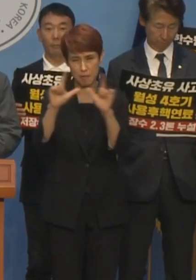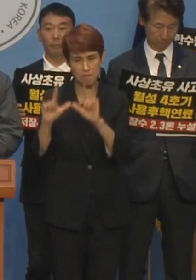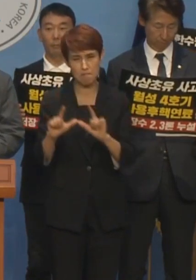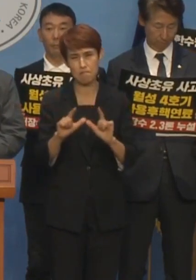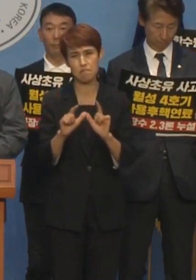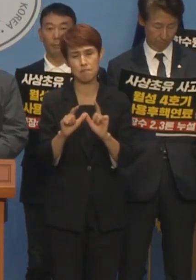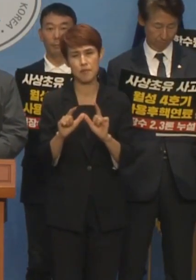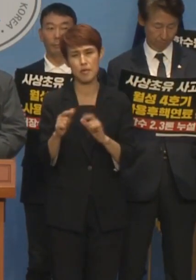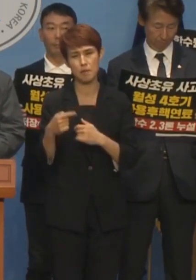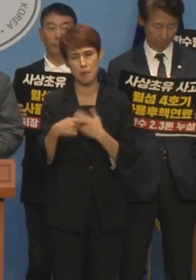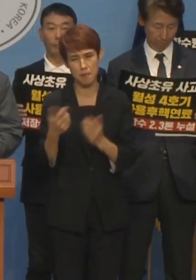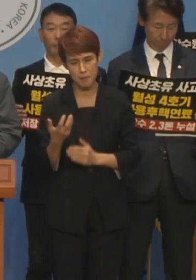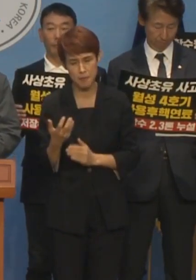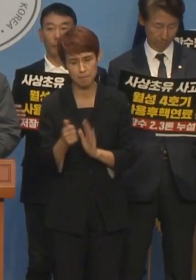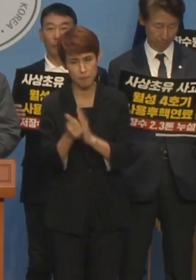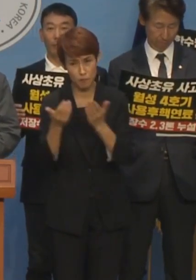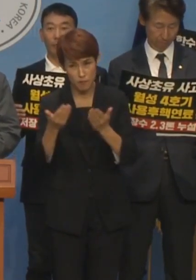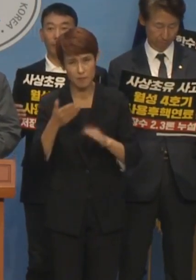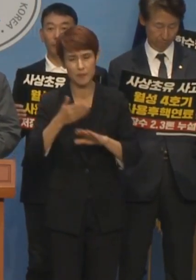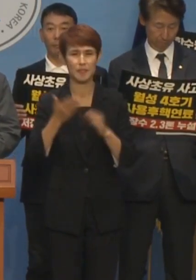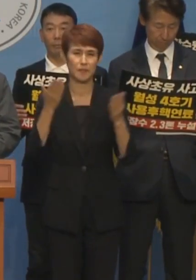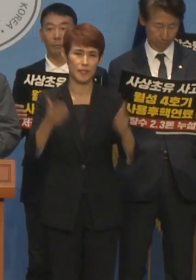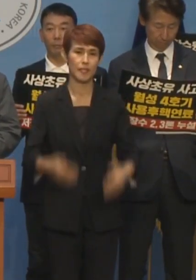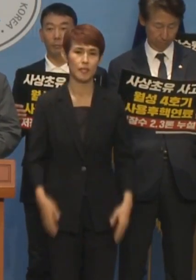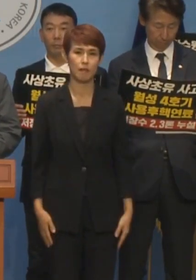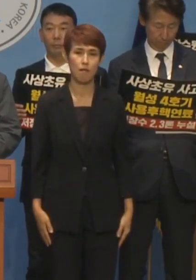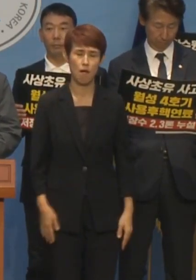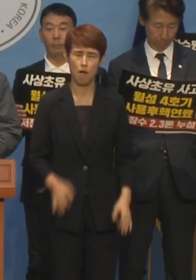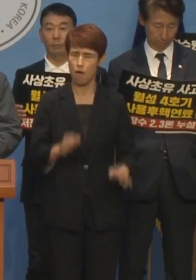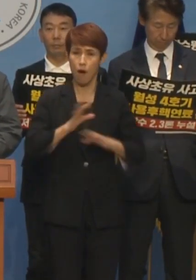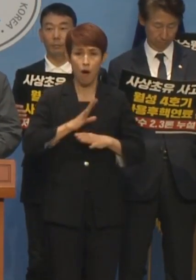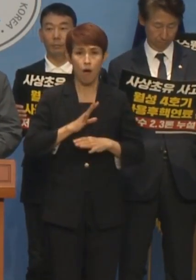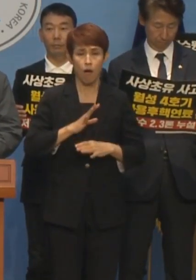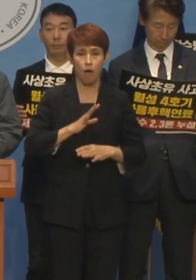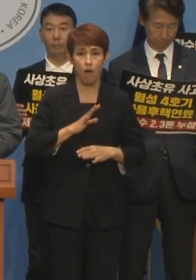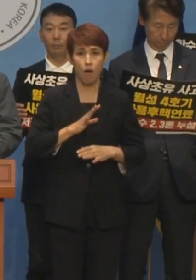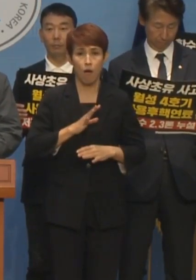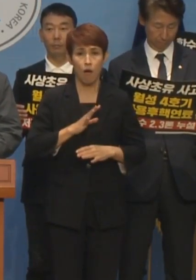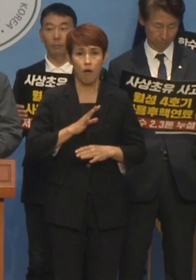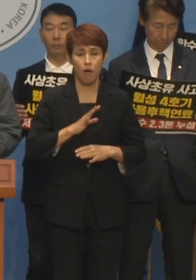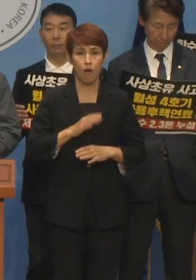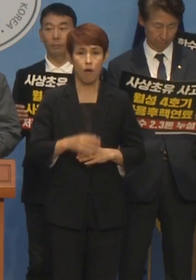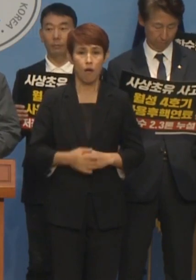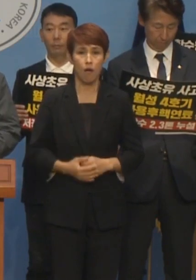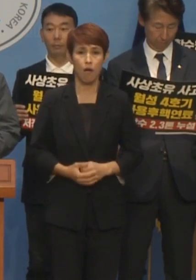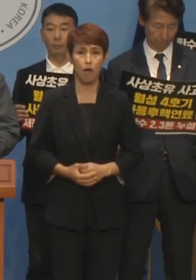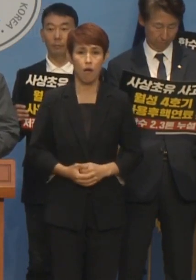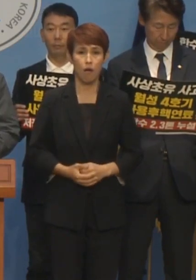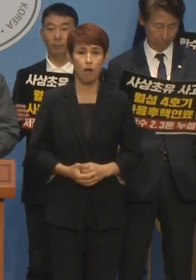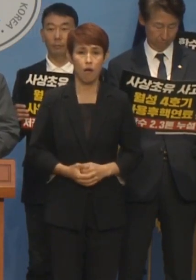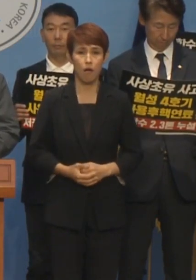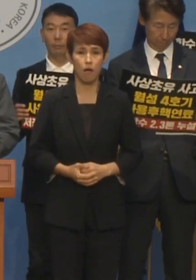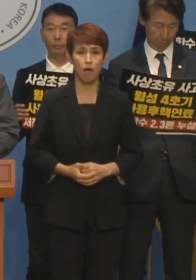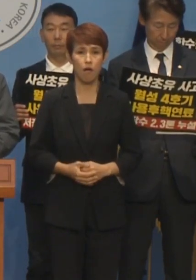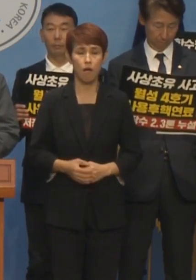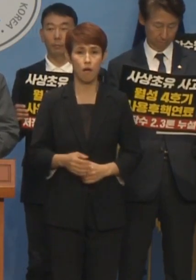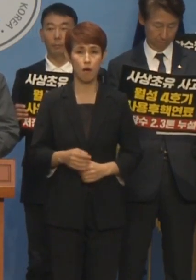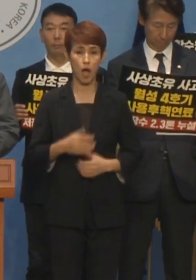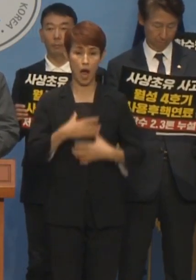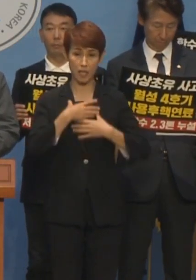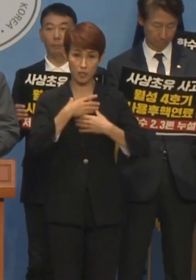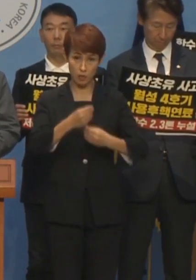깊은 감사를 드리면서 제 말씀을 드리겠습니다. 저는 깜짝 놀랐습니다. 2중, 3중, 4중의